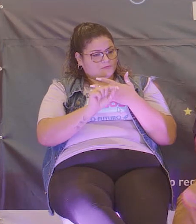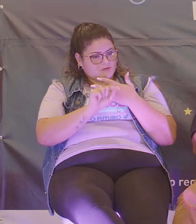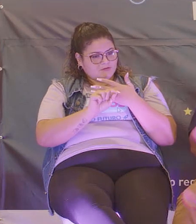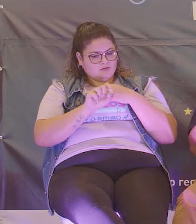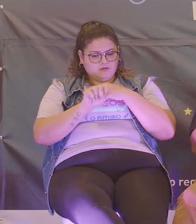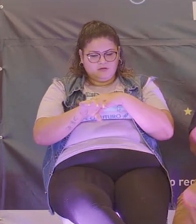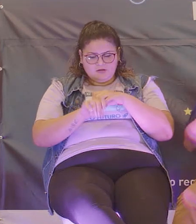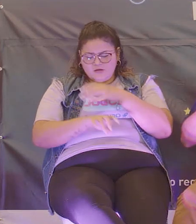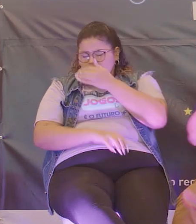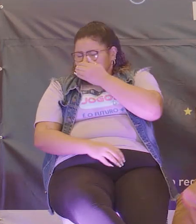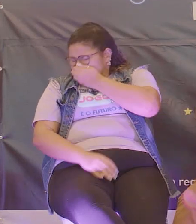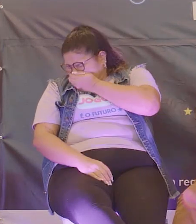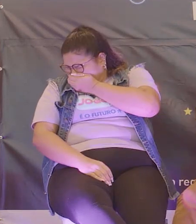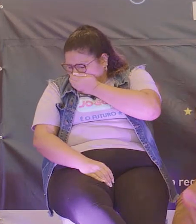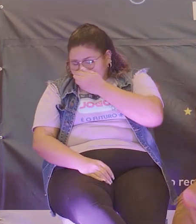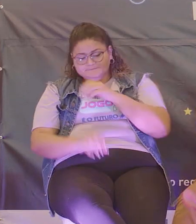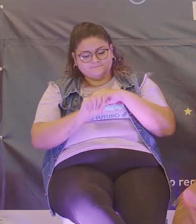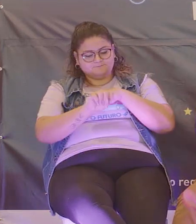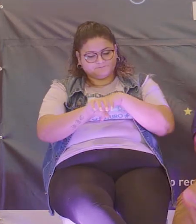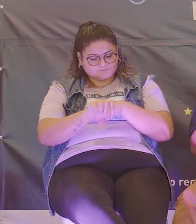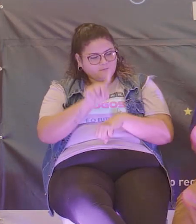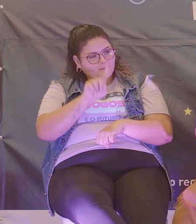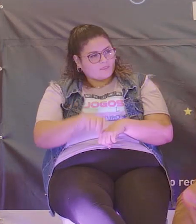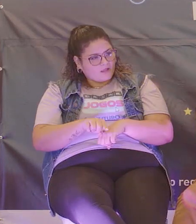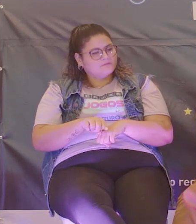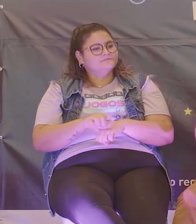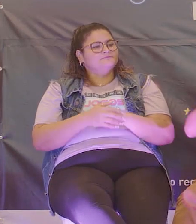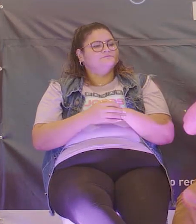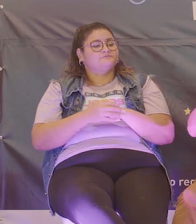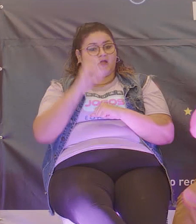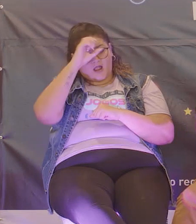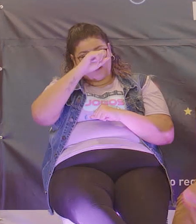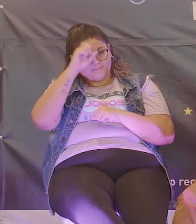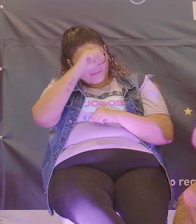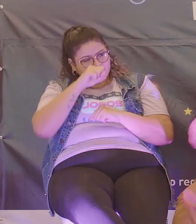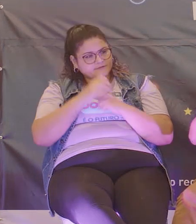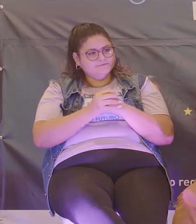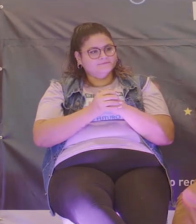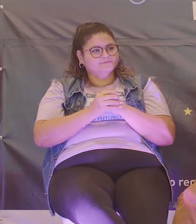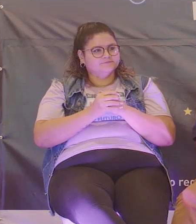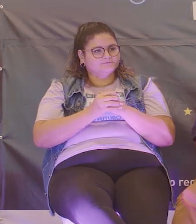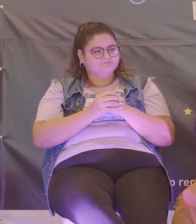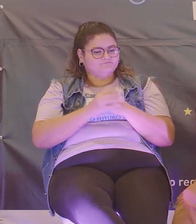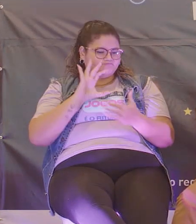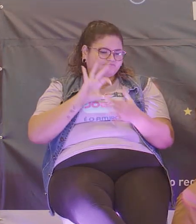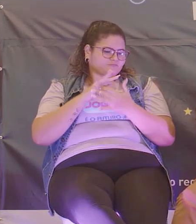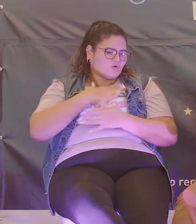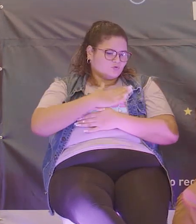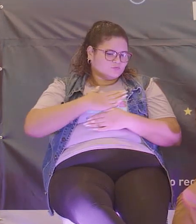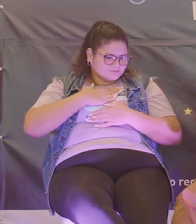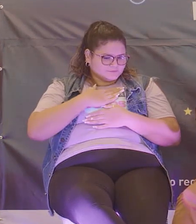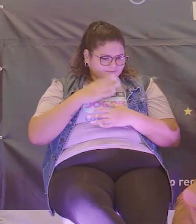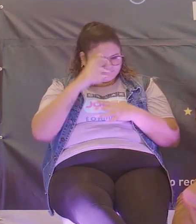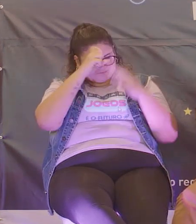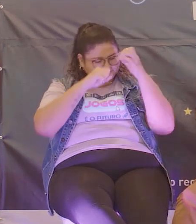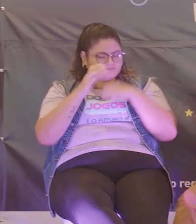que é você também entreter. Então, você aprende, se você estiver entretido, se você estiver gostando daquilo que você está fazendo, você vai aprender muito